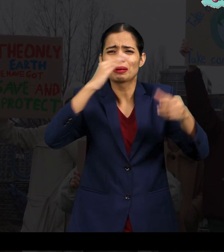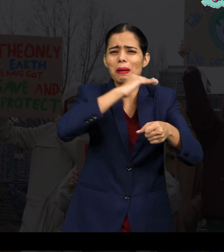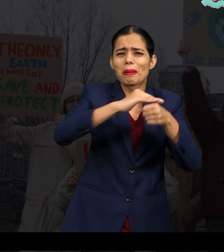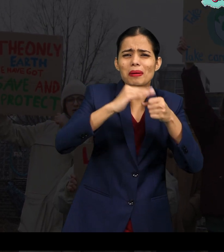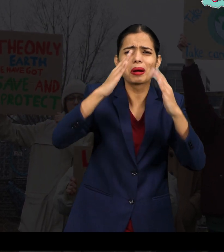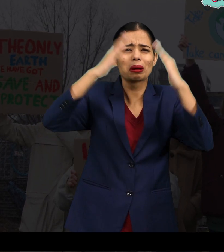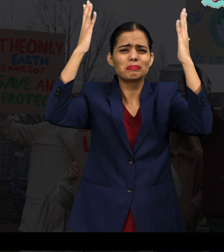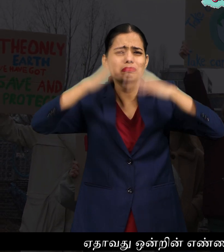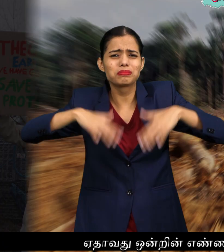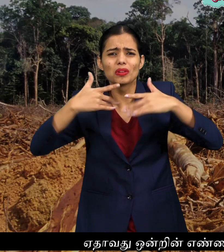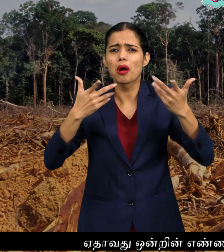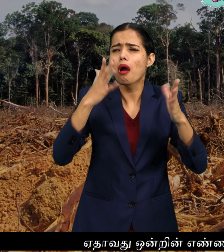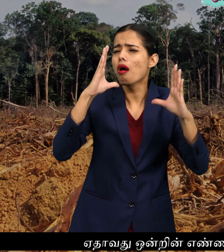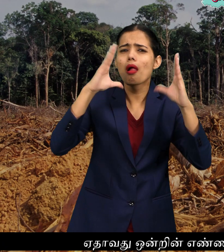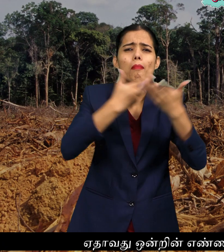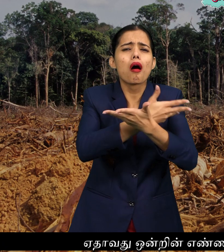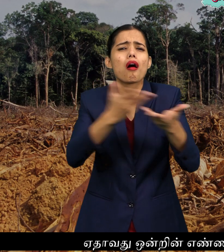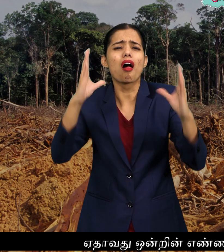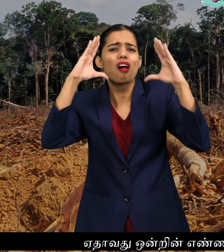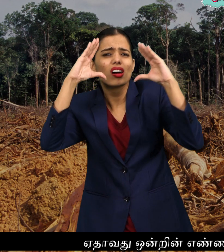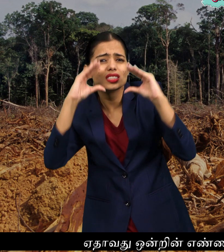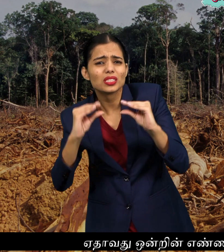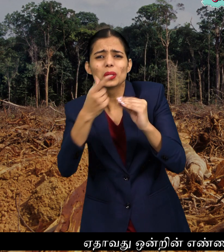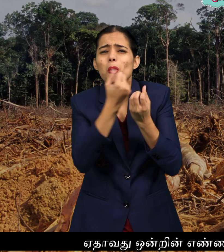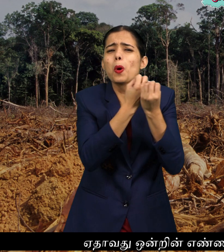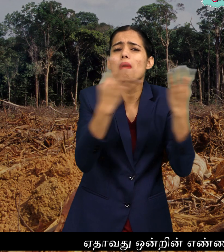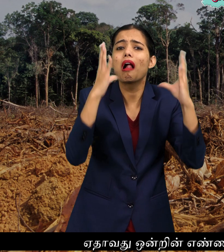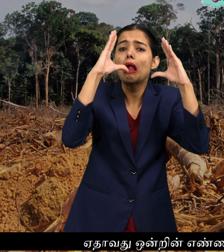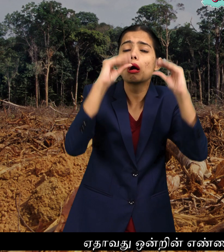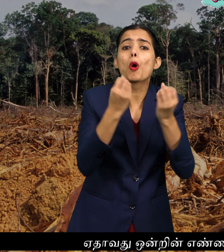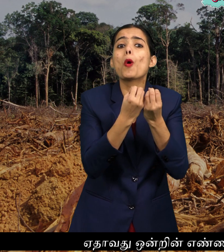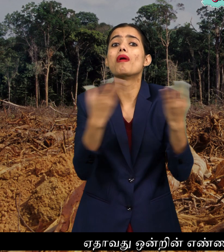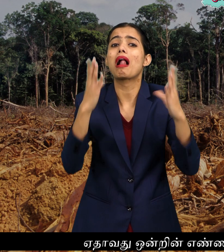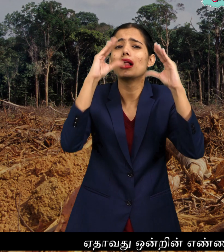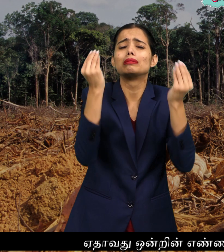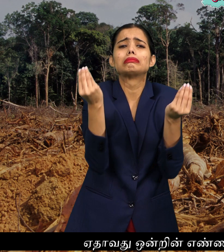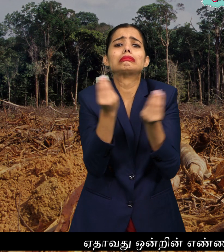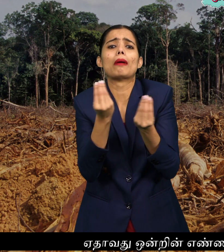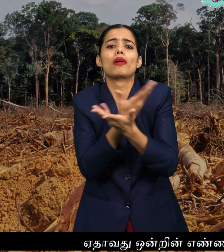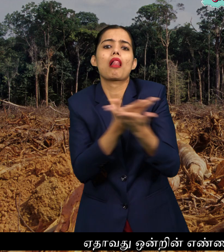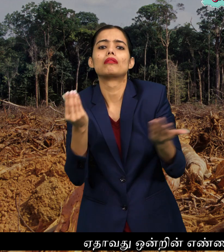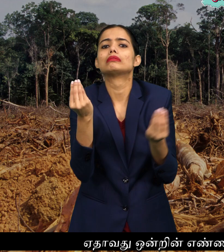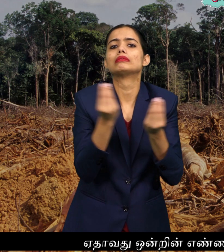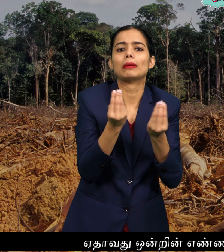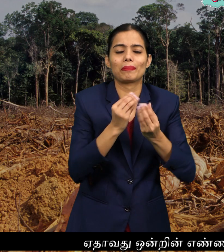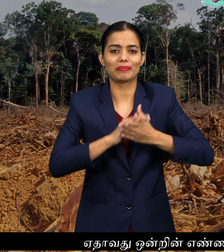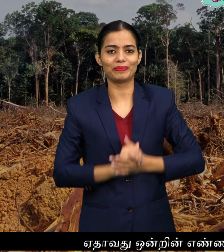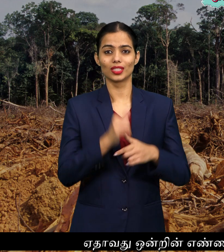குறைத்தல், ஏதாவது ஒன்றின் எண்ணிக்கை அல்லது அளவை குறைத்தல்.